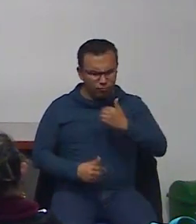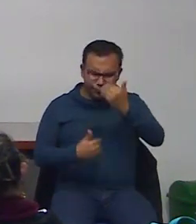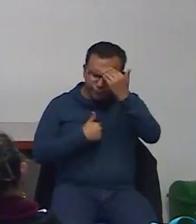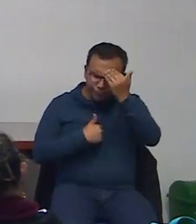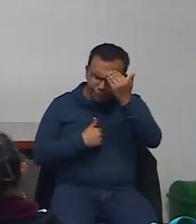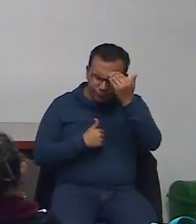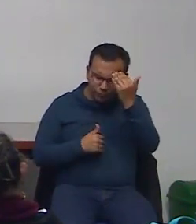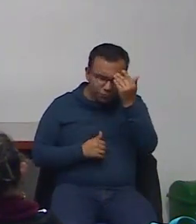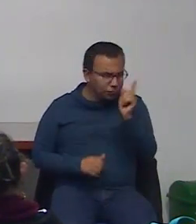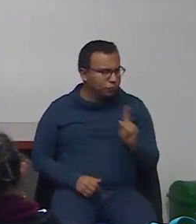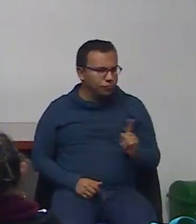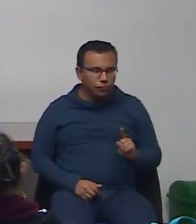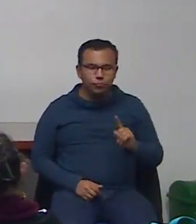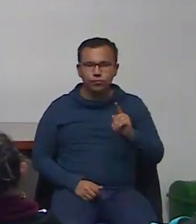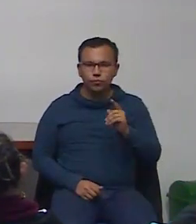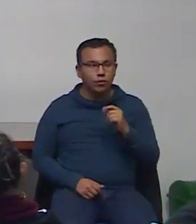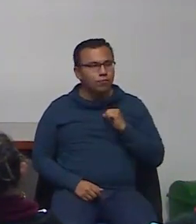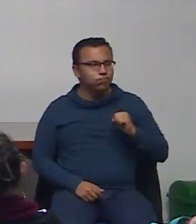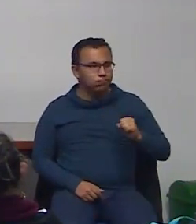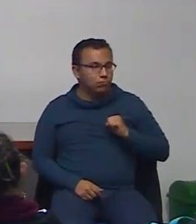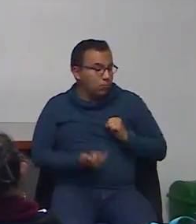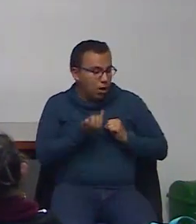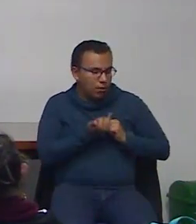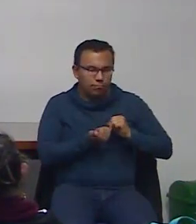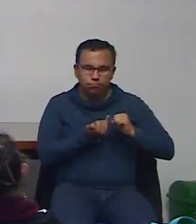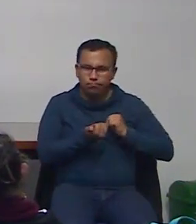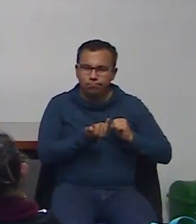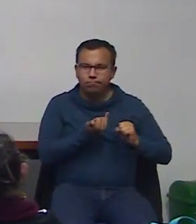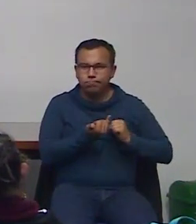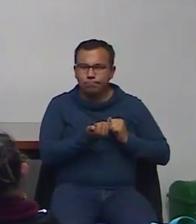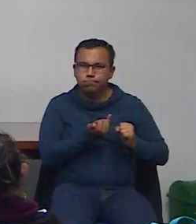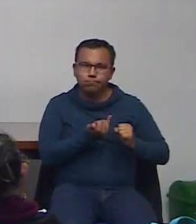que todo lo a toda hora nuestro corazón está